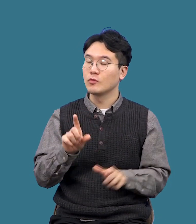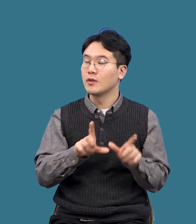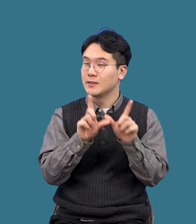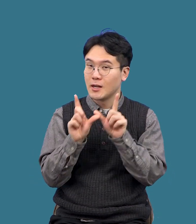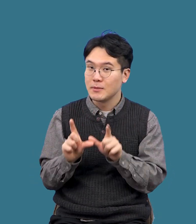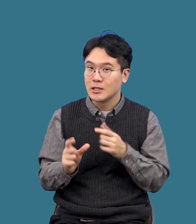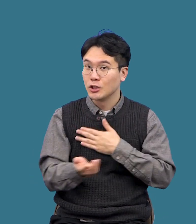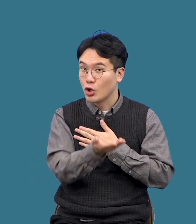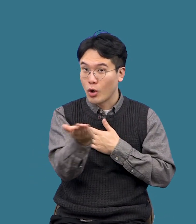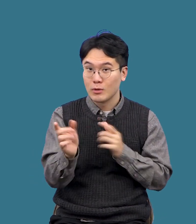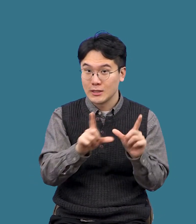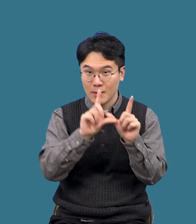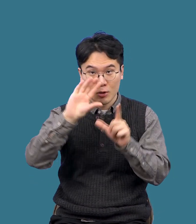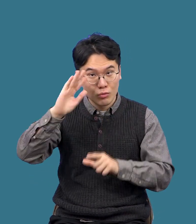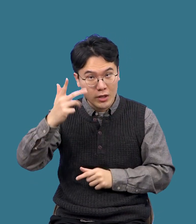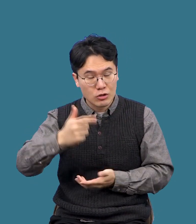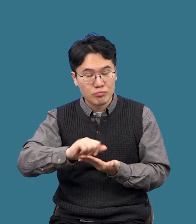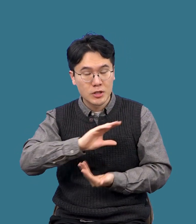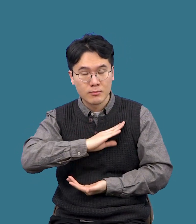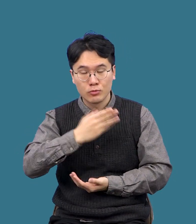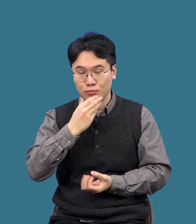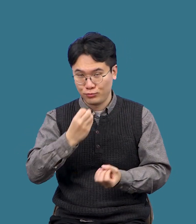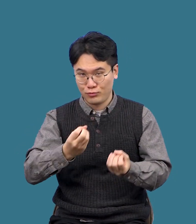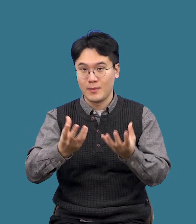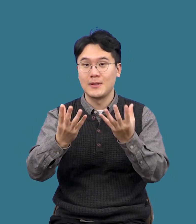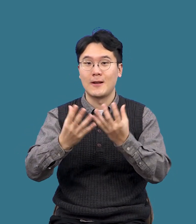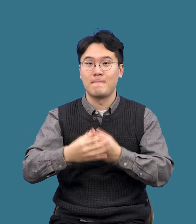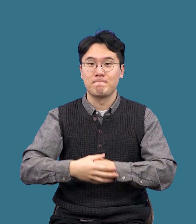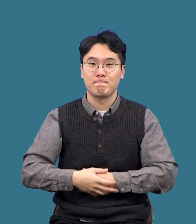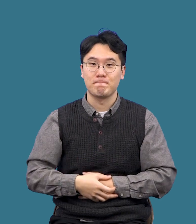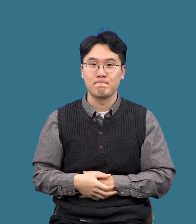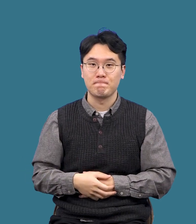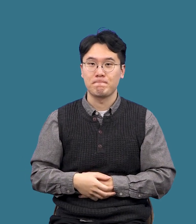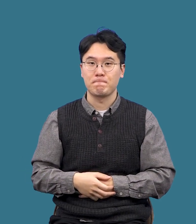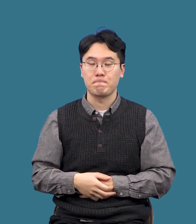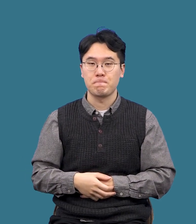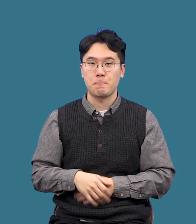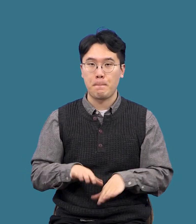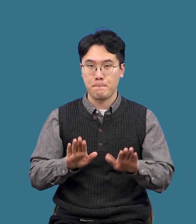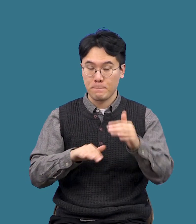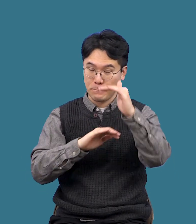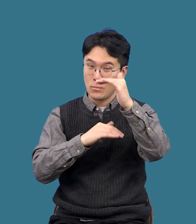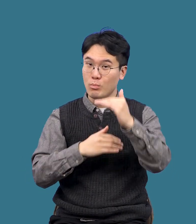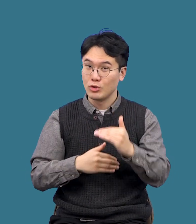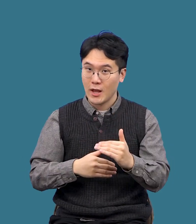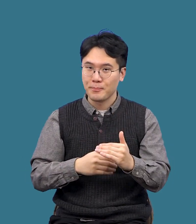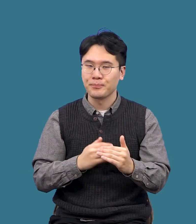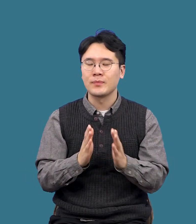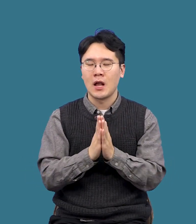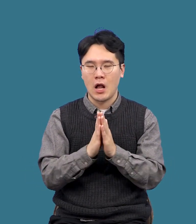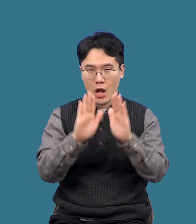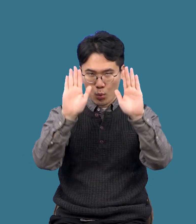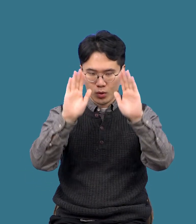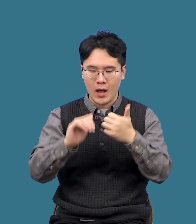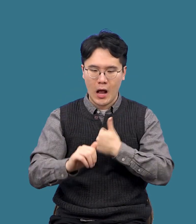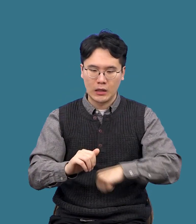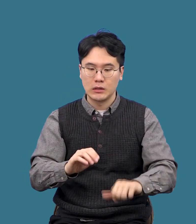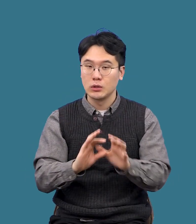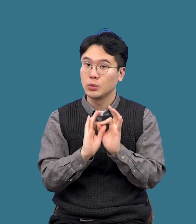저와 여러분의 삶이 되시기를 주의 이름으로 축원합니다. 오늘 본문에 아론의 아들들을